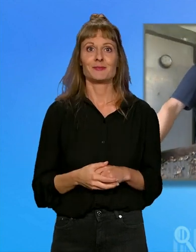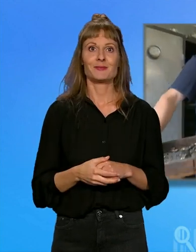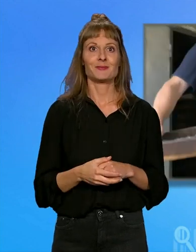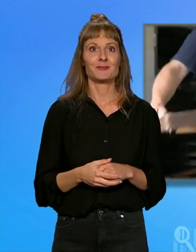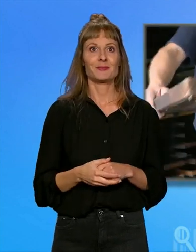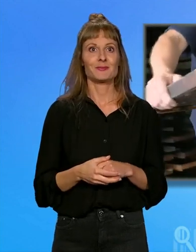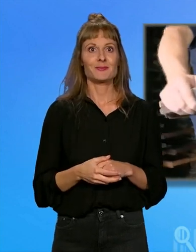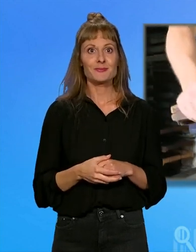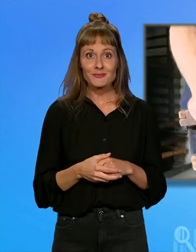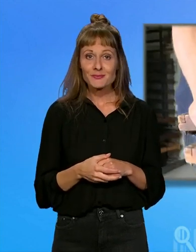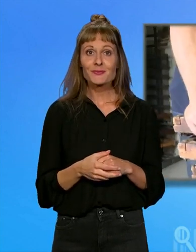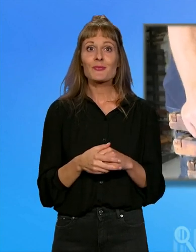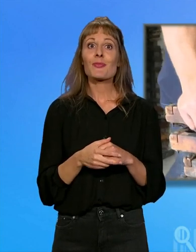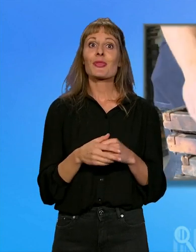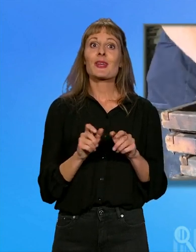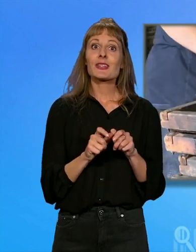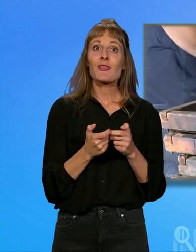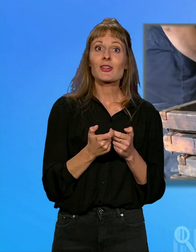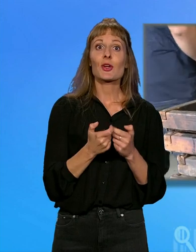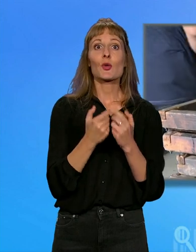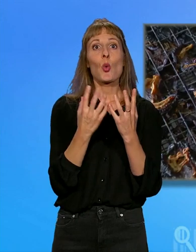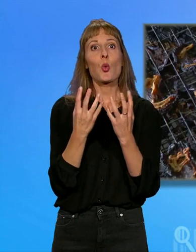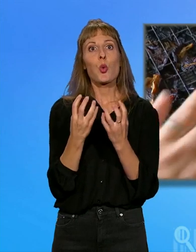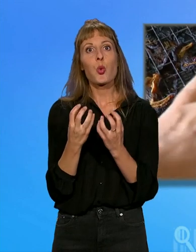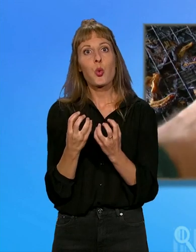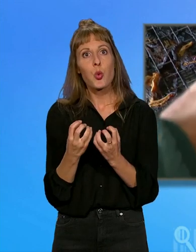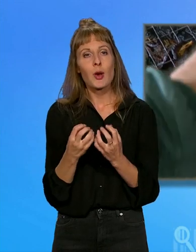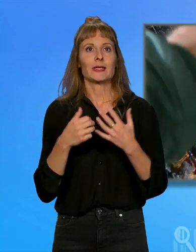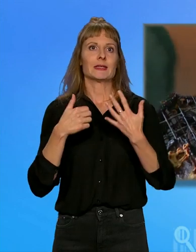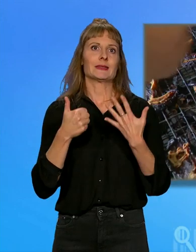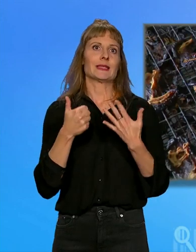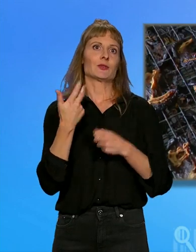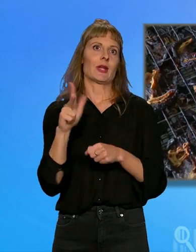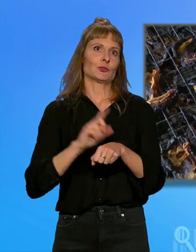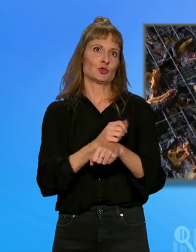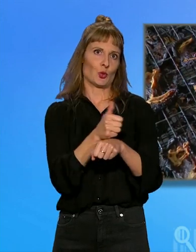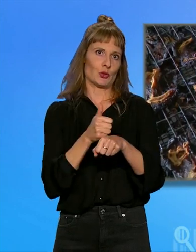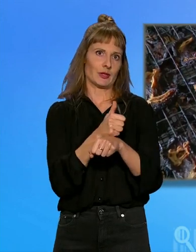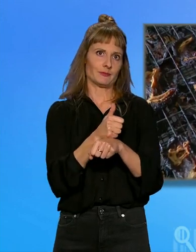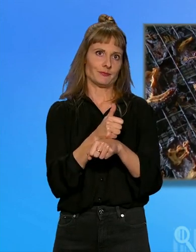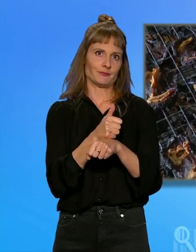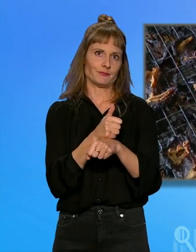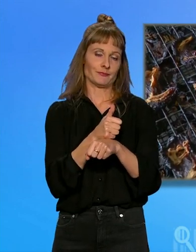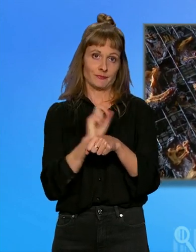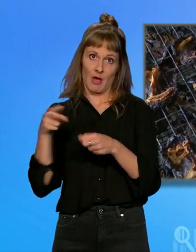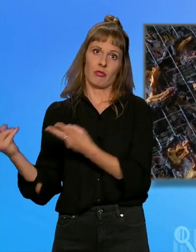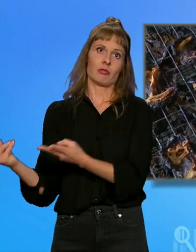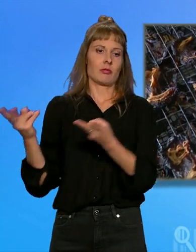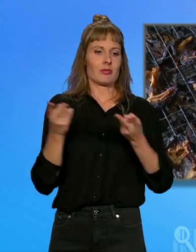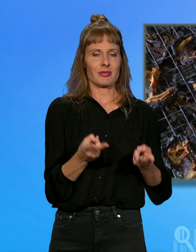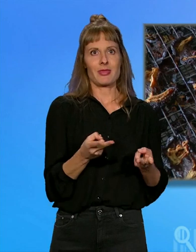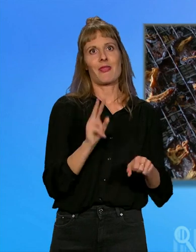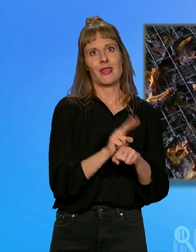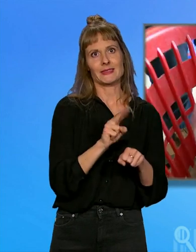Während etwa 36 Stunden dörren die Zwetschgen. Danach kommt der Test. Die weicheren müssen nochmals in den